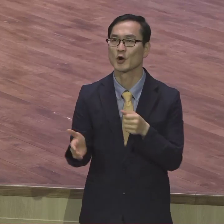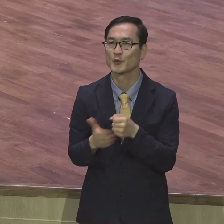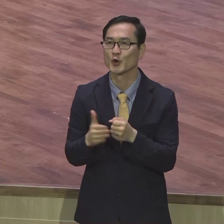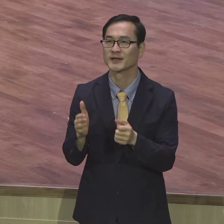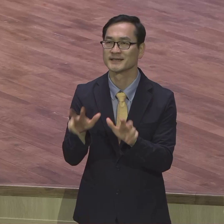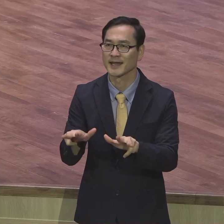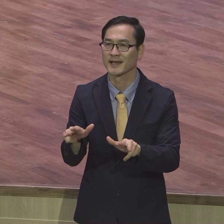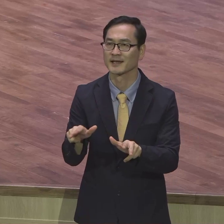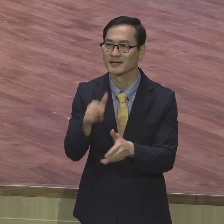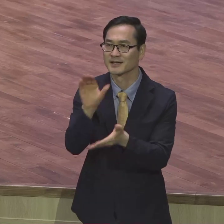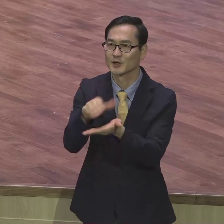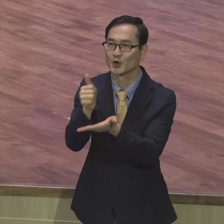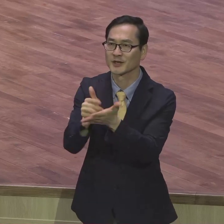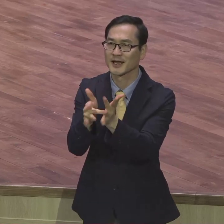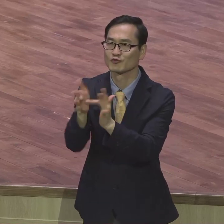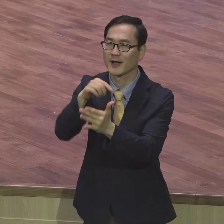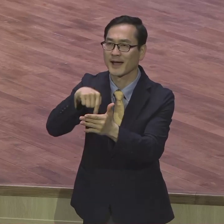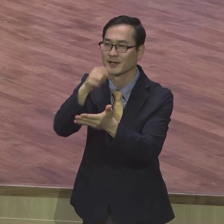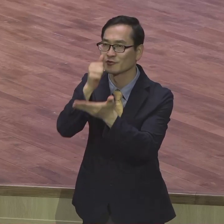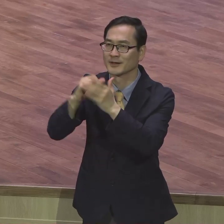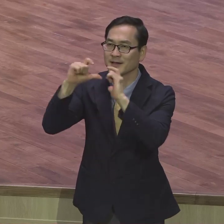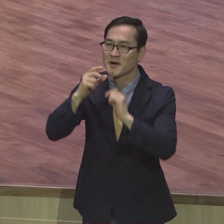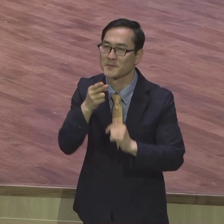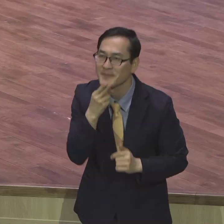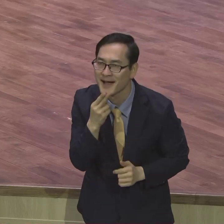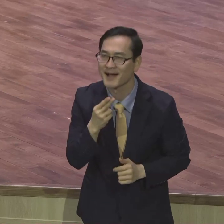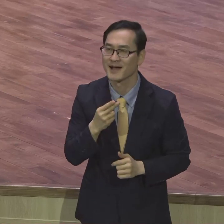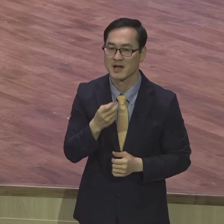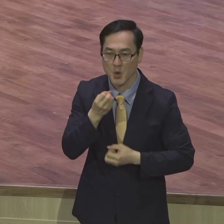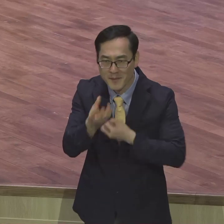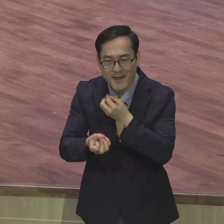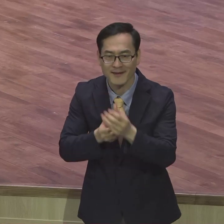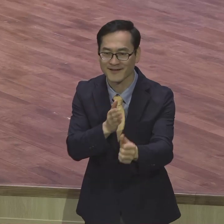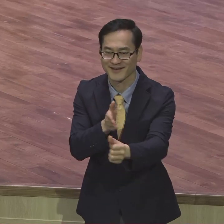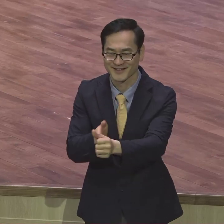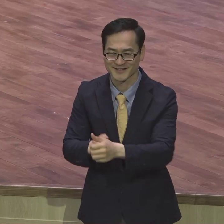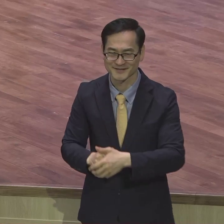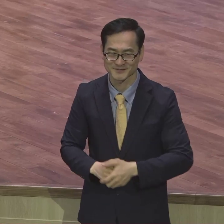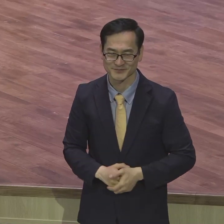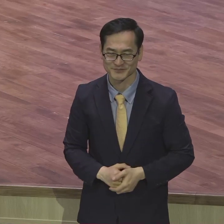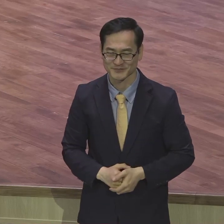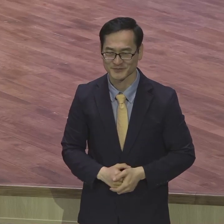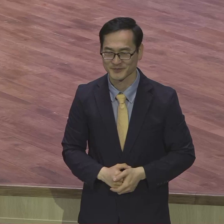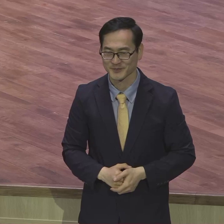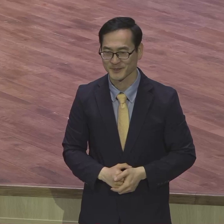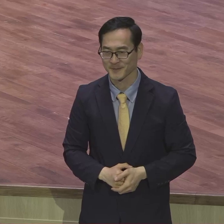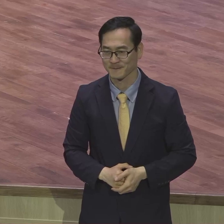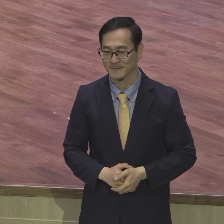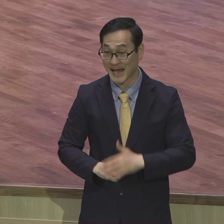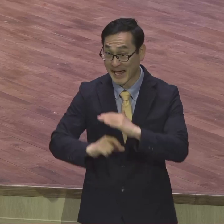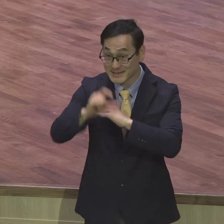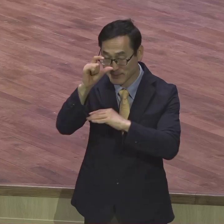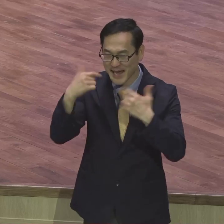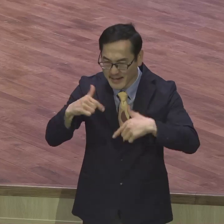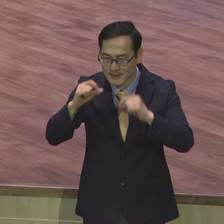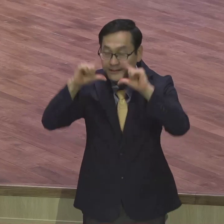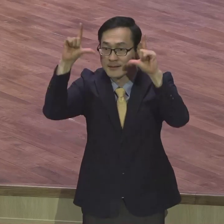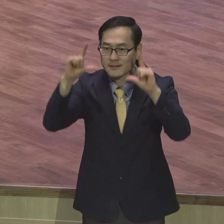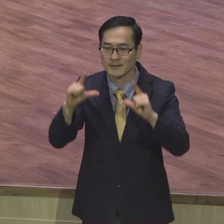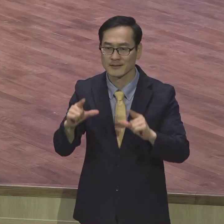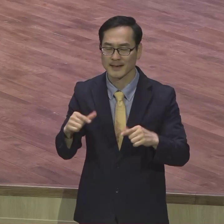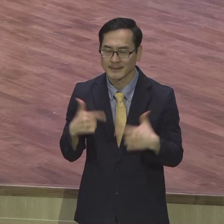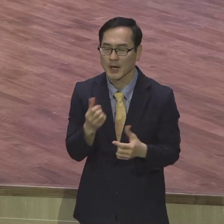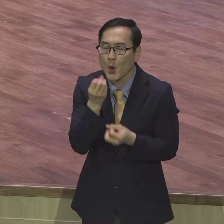예수 안에 결코 정지함이 없나니. 아멘 이렇게 눈 뜨자마자 아침마다 고백했어.